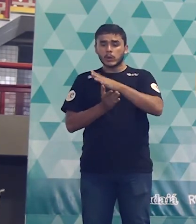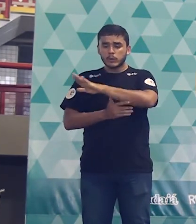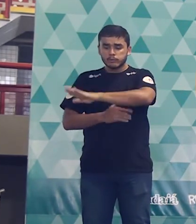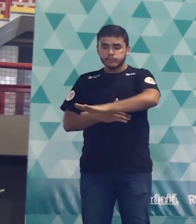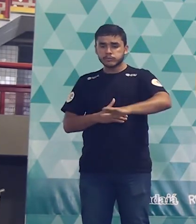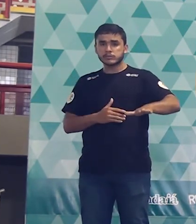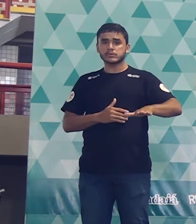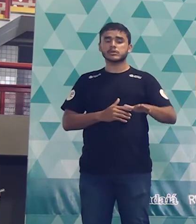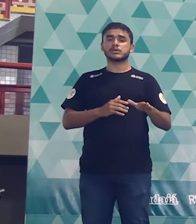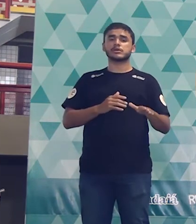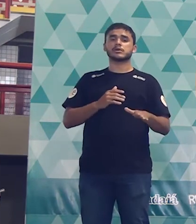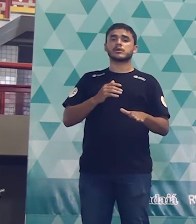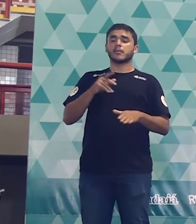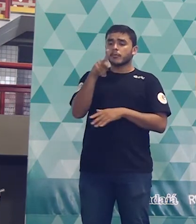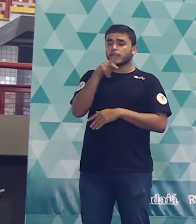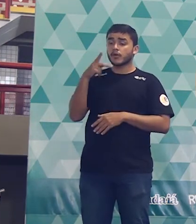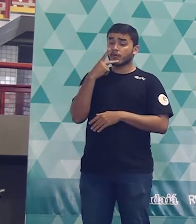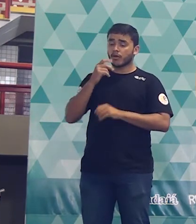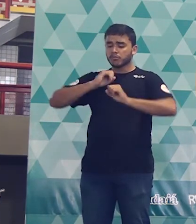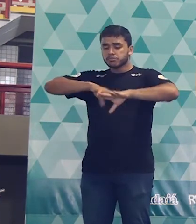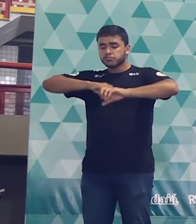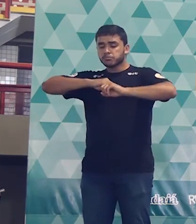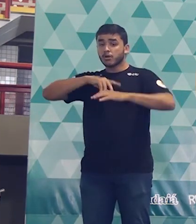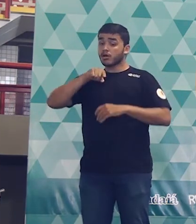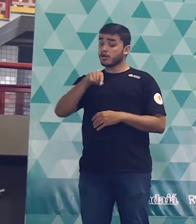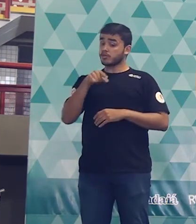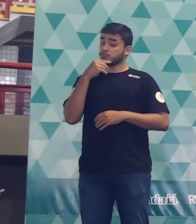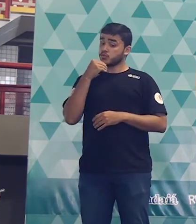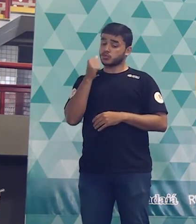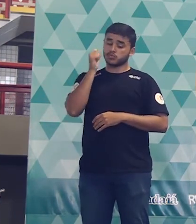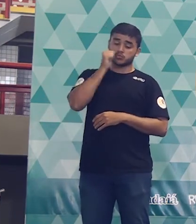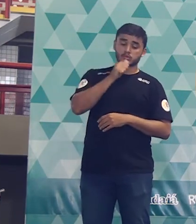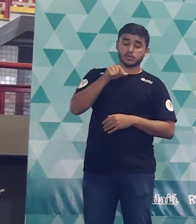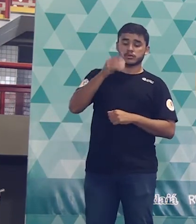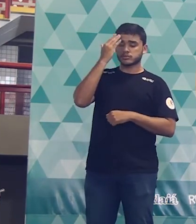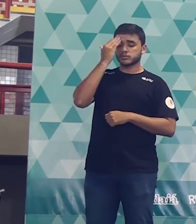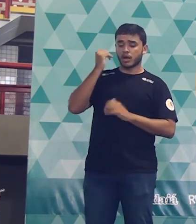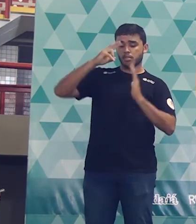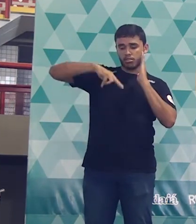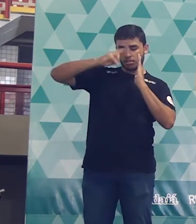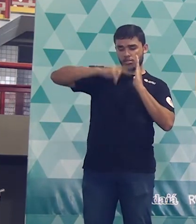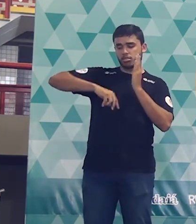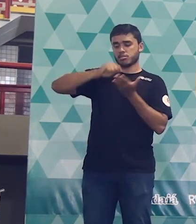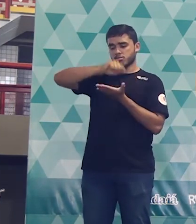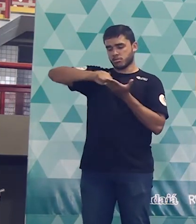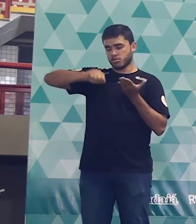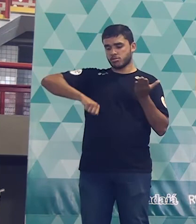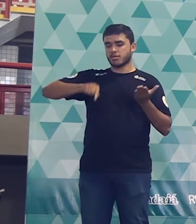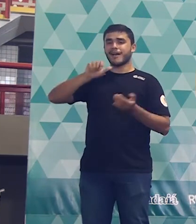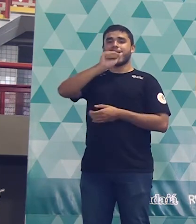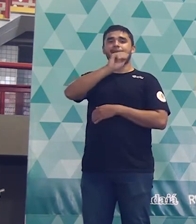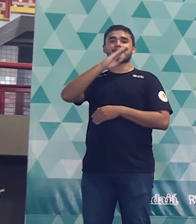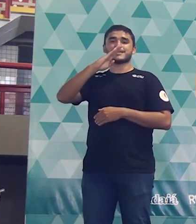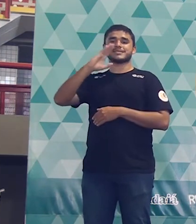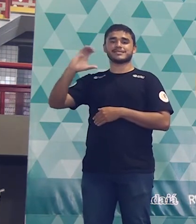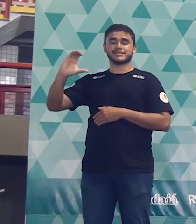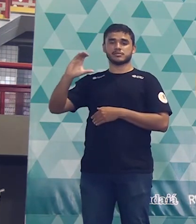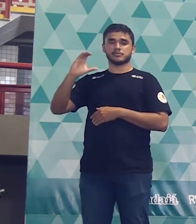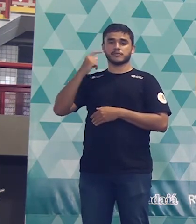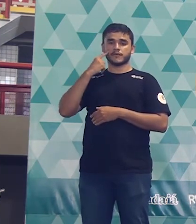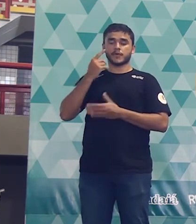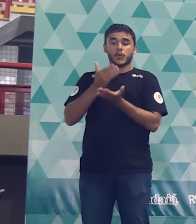tia Teteca falou para a mãe da gente? Que esse menino, essa menina agora sabe ler e escrever. Foi isso?